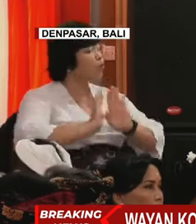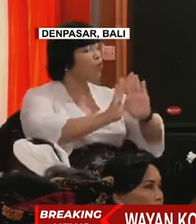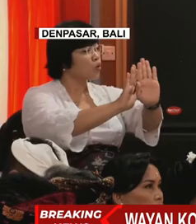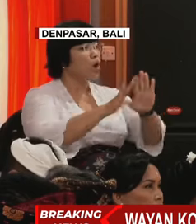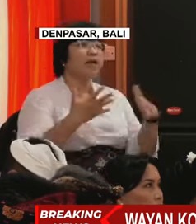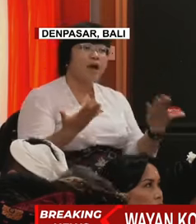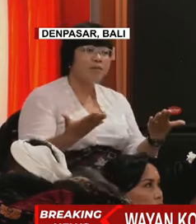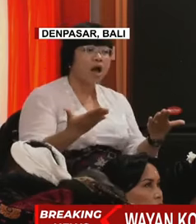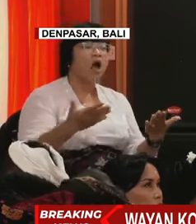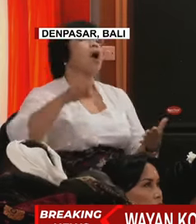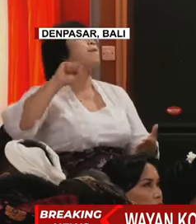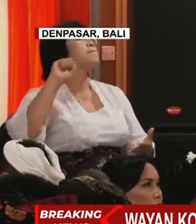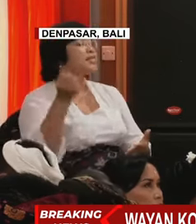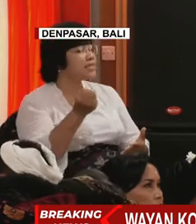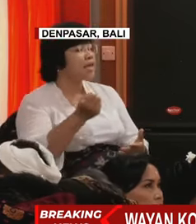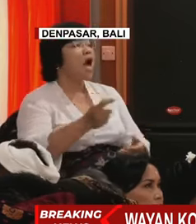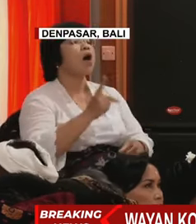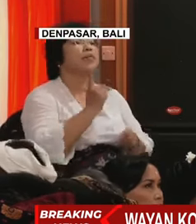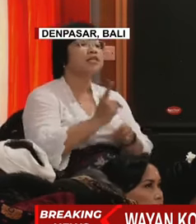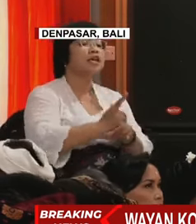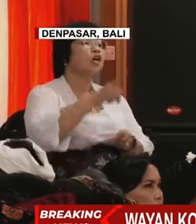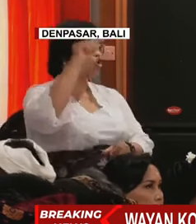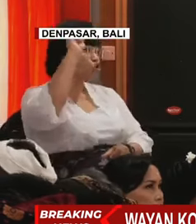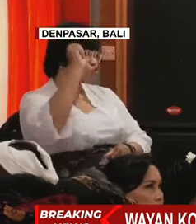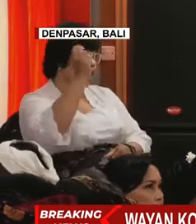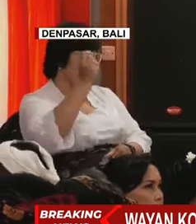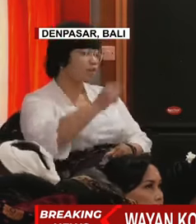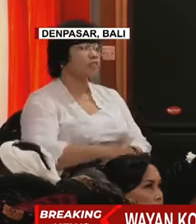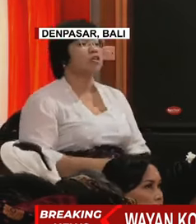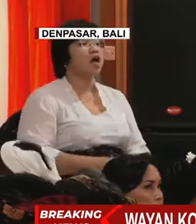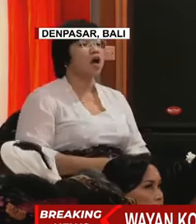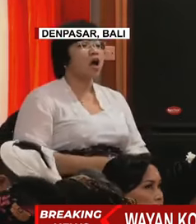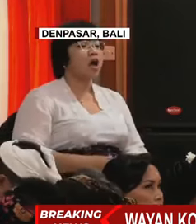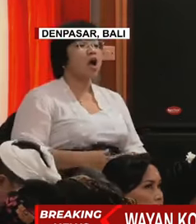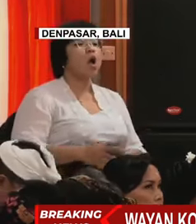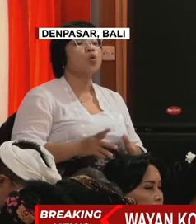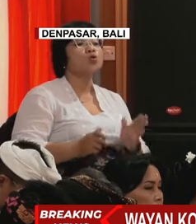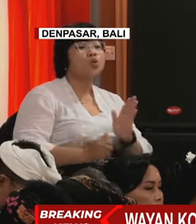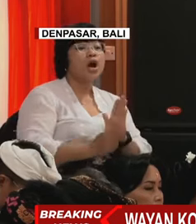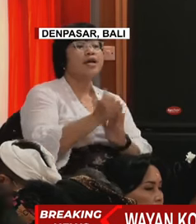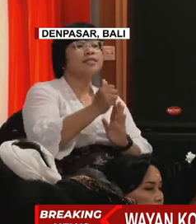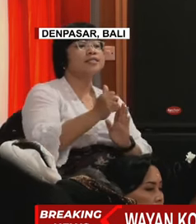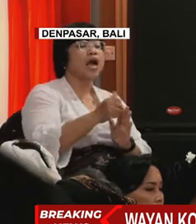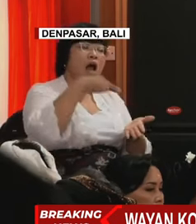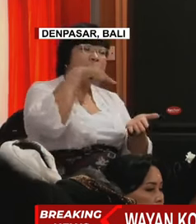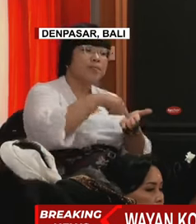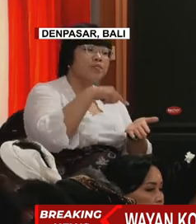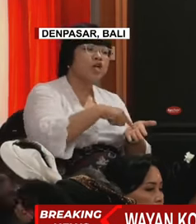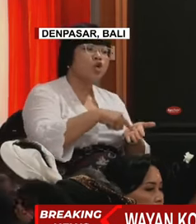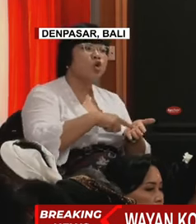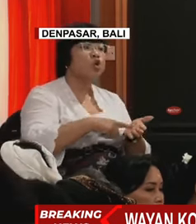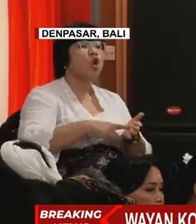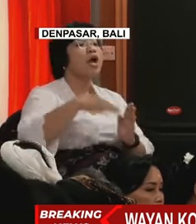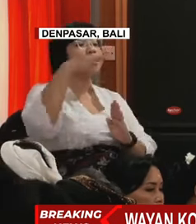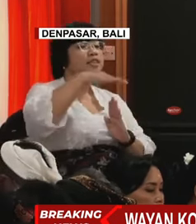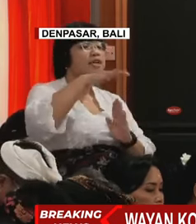ee mengaktifkan mesin politik dengan mengandalkan ketokohan nah satu yang